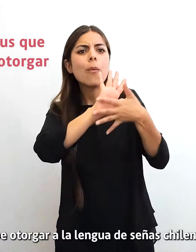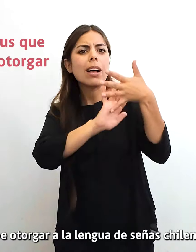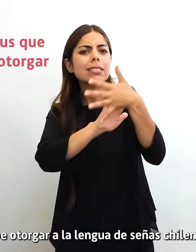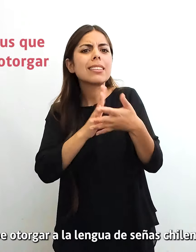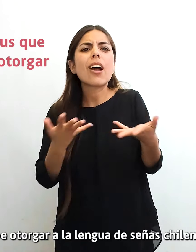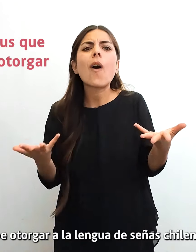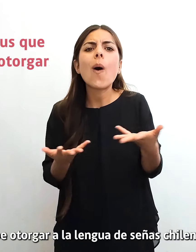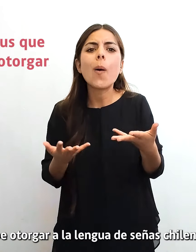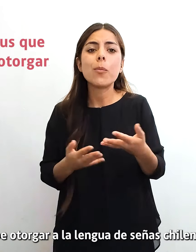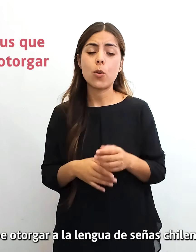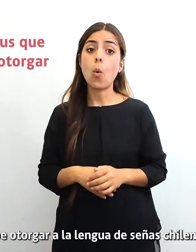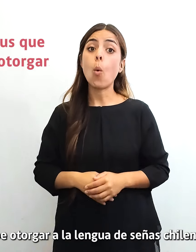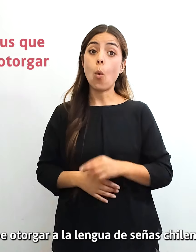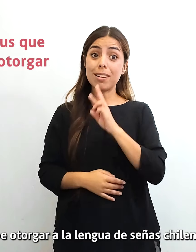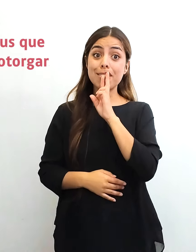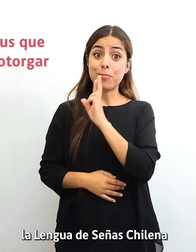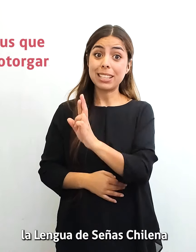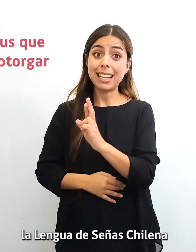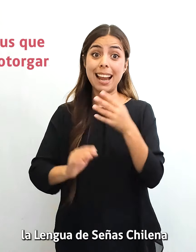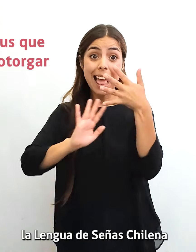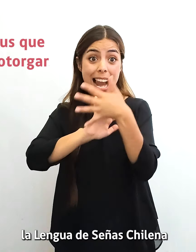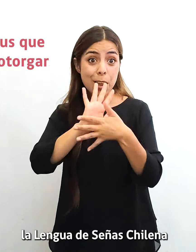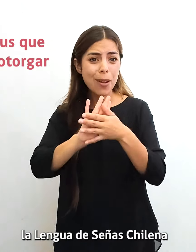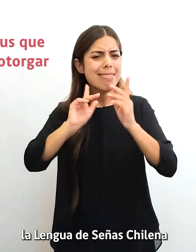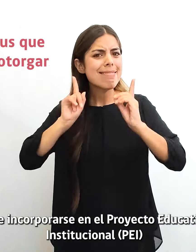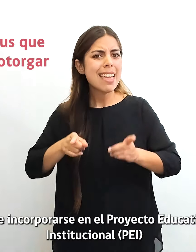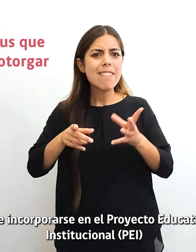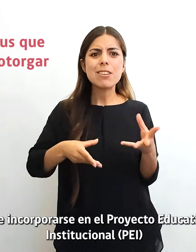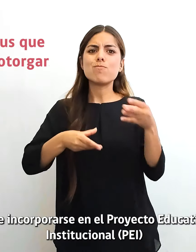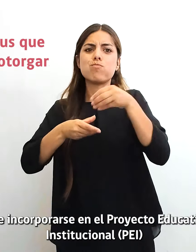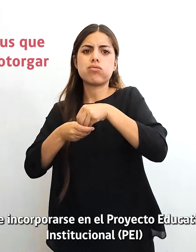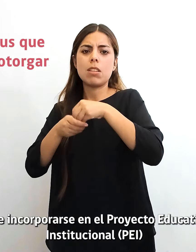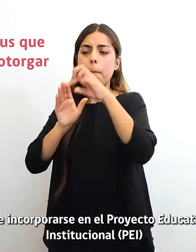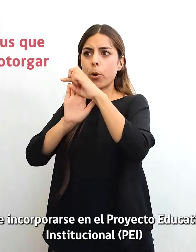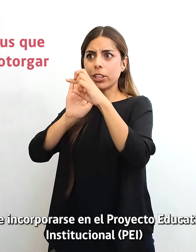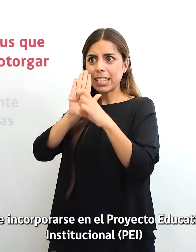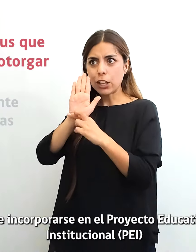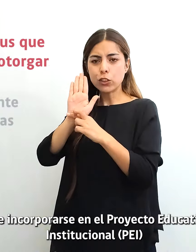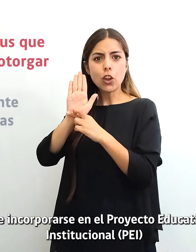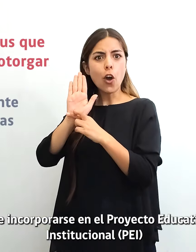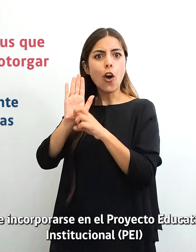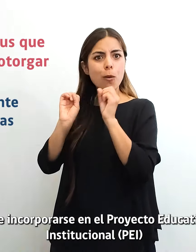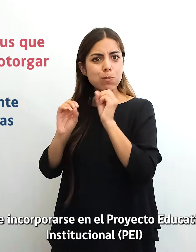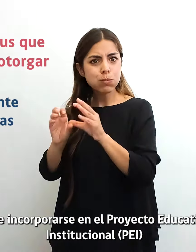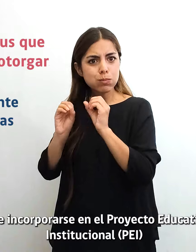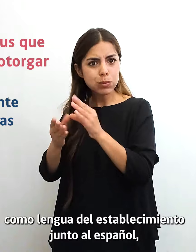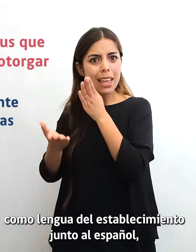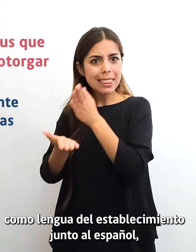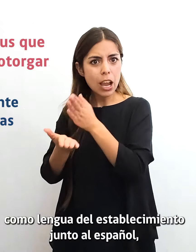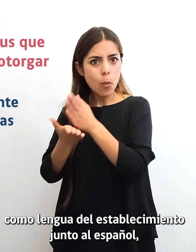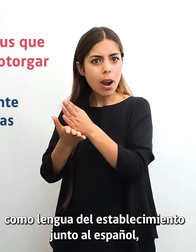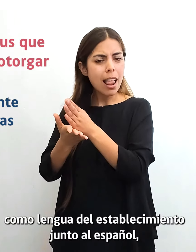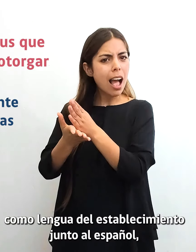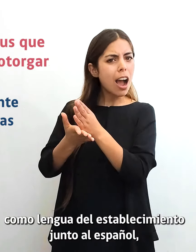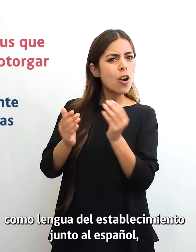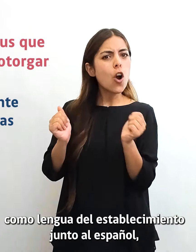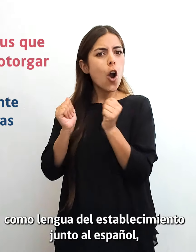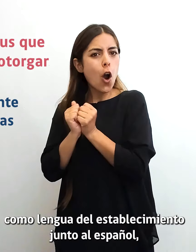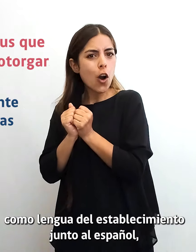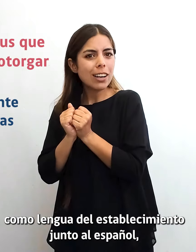de señas chilena? La lengua de señas chilena debe incorporarse en el proyecto educativo institucional como lengua del establecimiento junto al